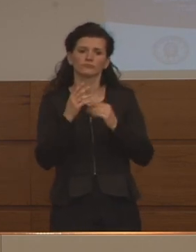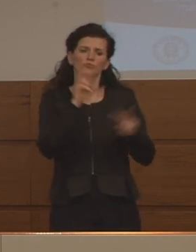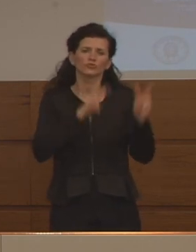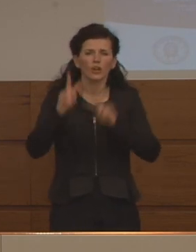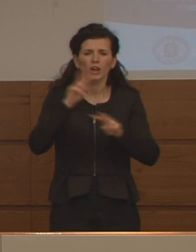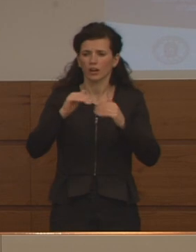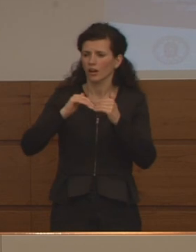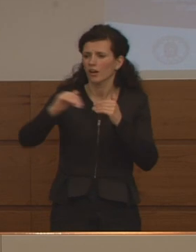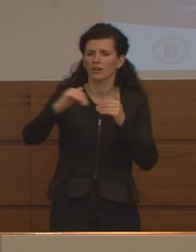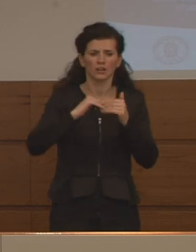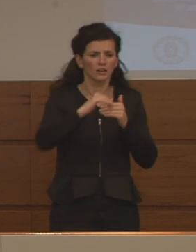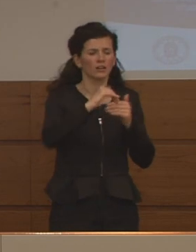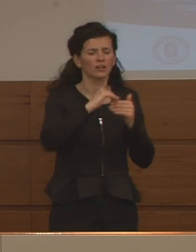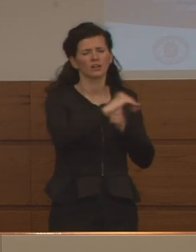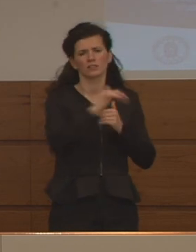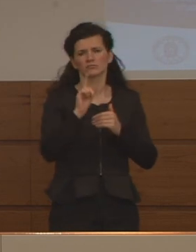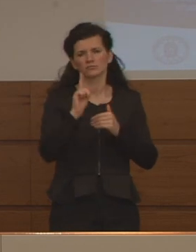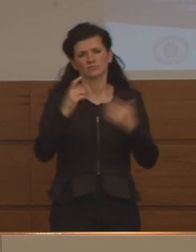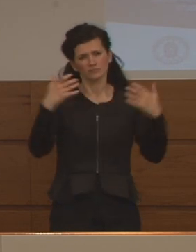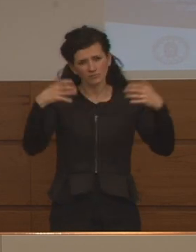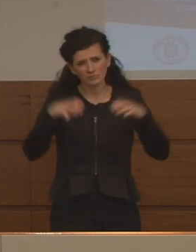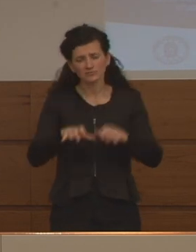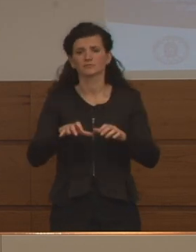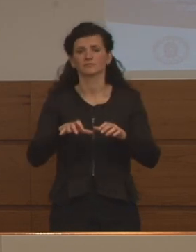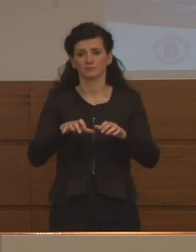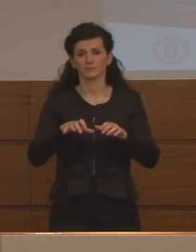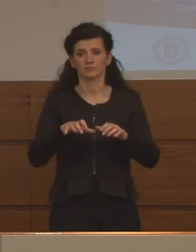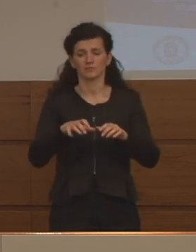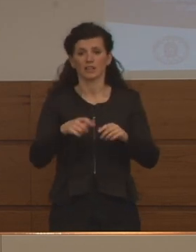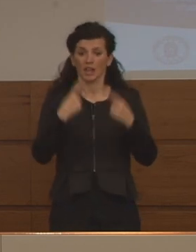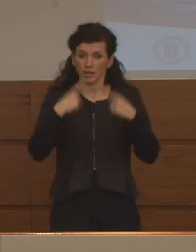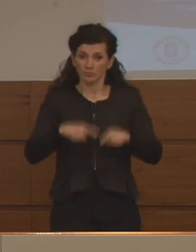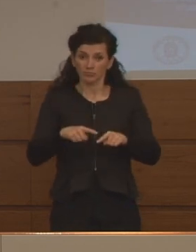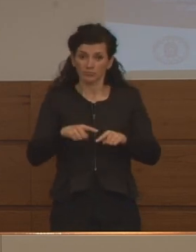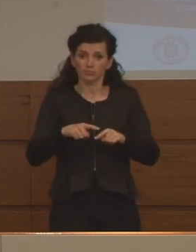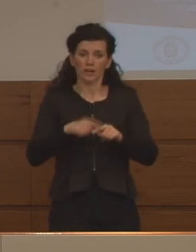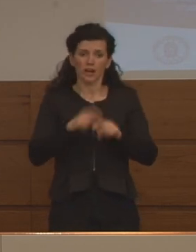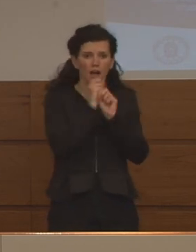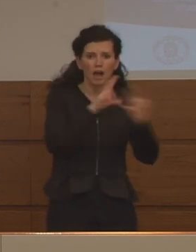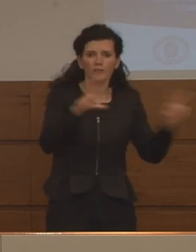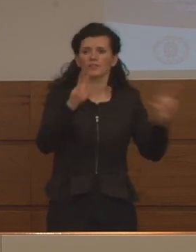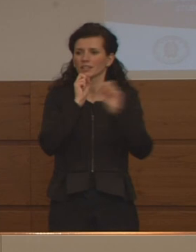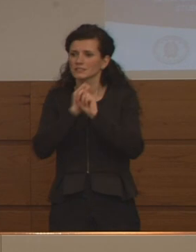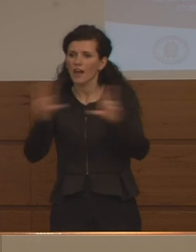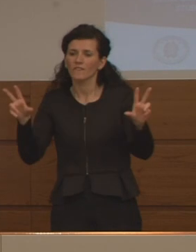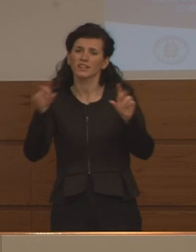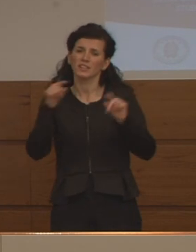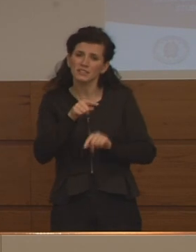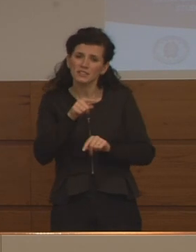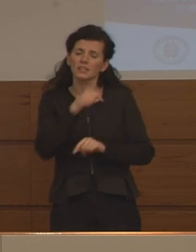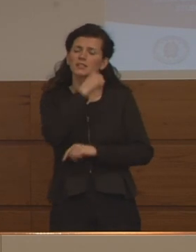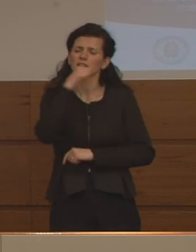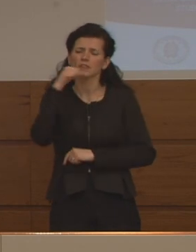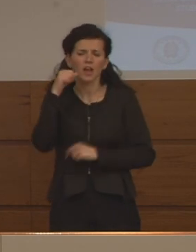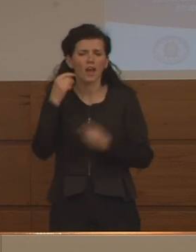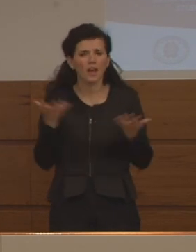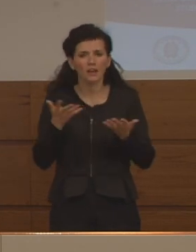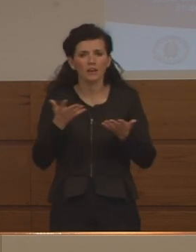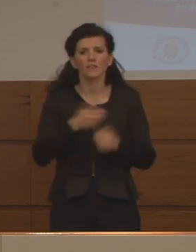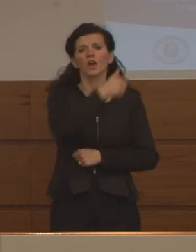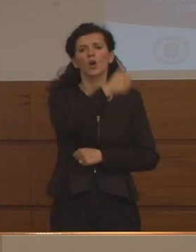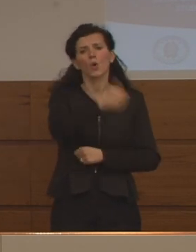e tutto questo deve servire come monito per far sì che ognuno